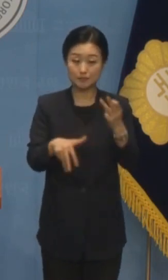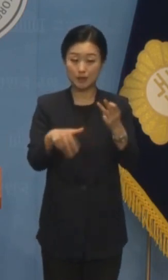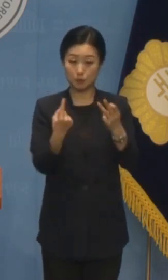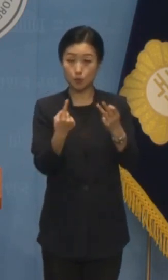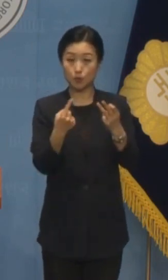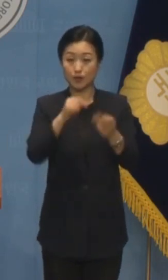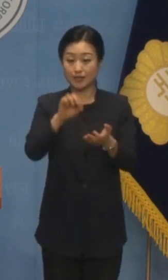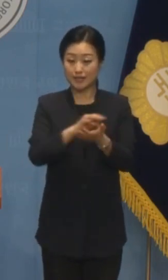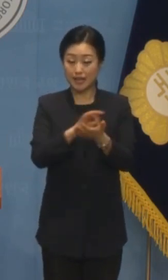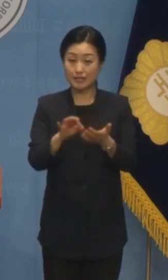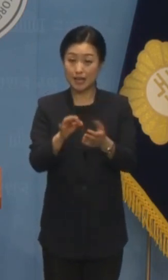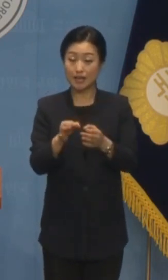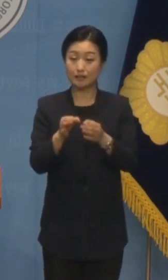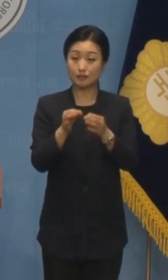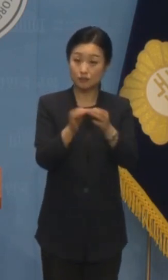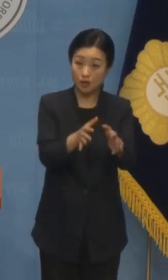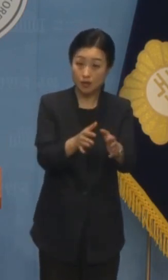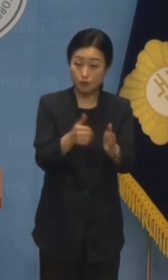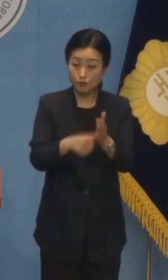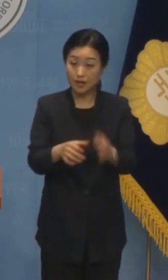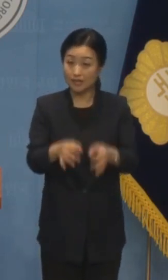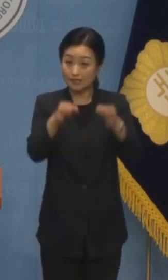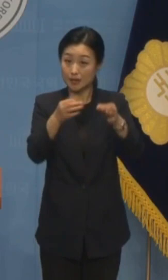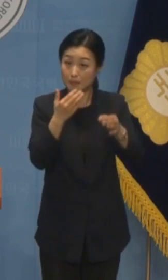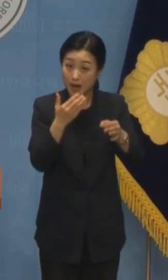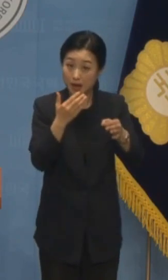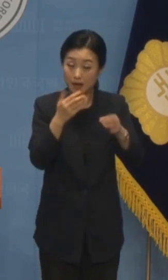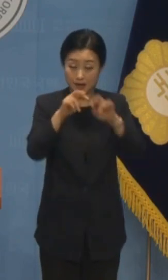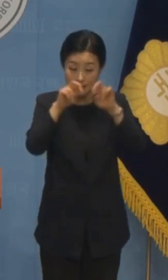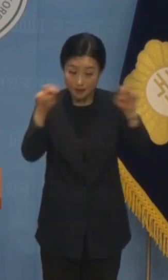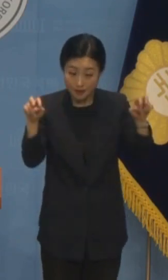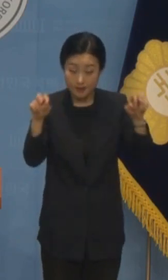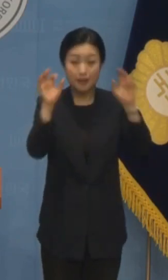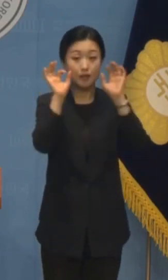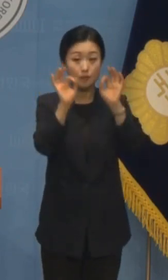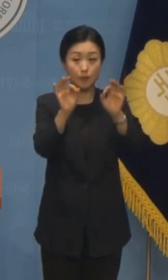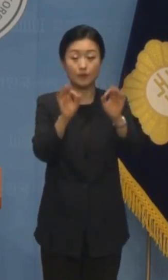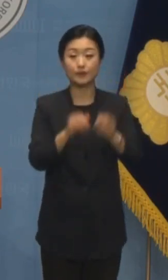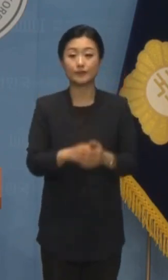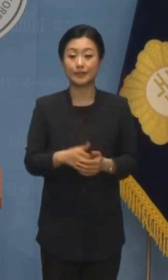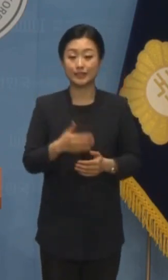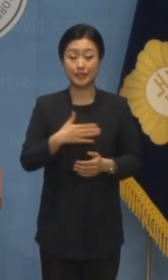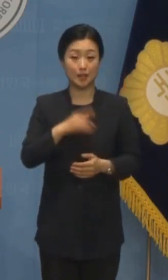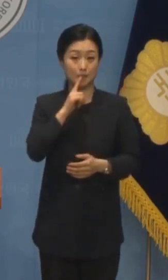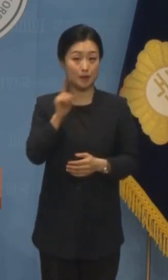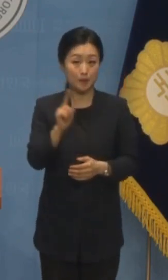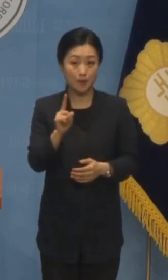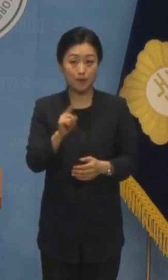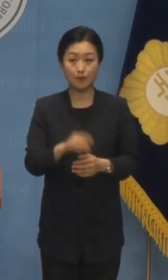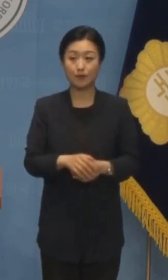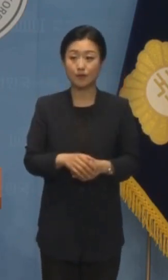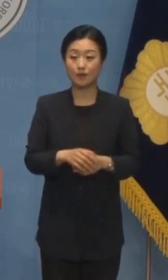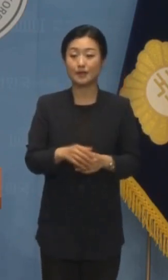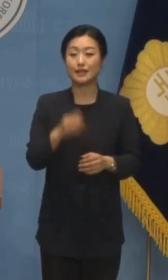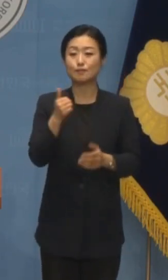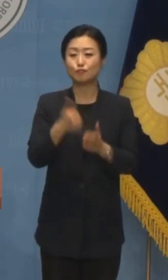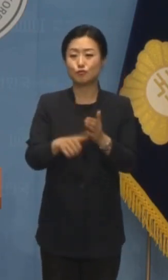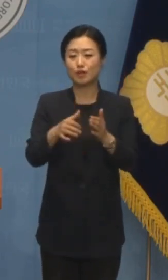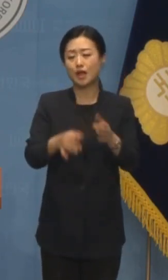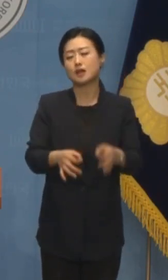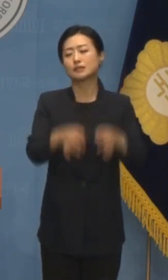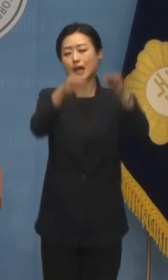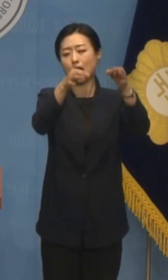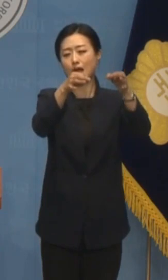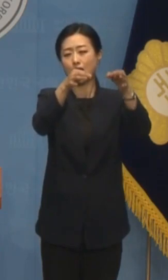재정 지출이 과연 물가 인상으로 이어질 것이냐도 들여다보아야 합니다. 제 논점은 이미 오를 대로 오른 물가 인상